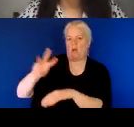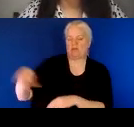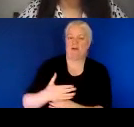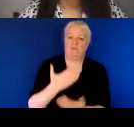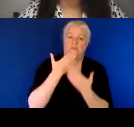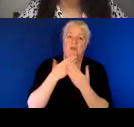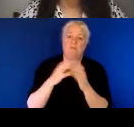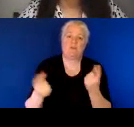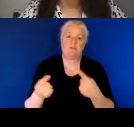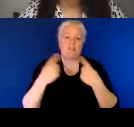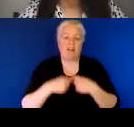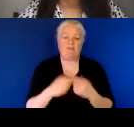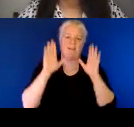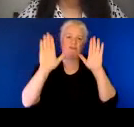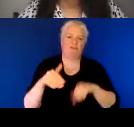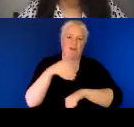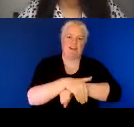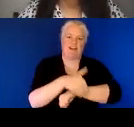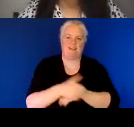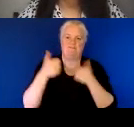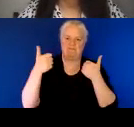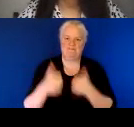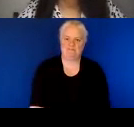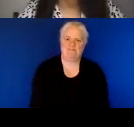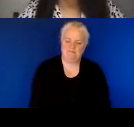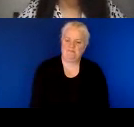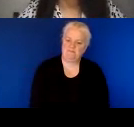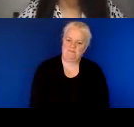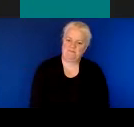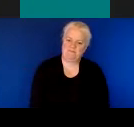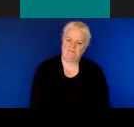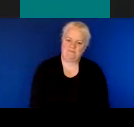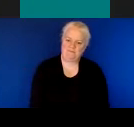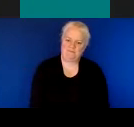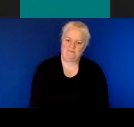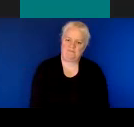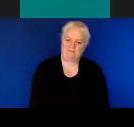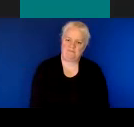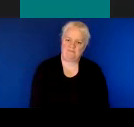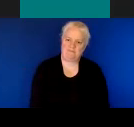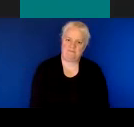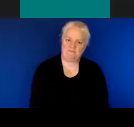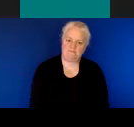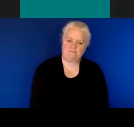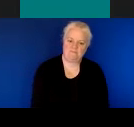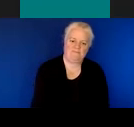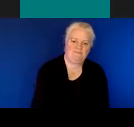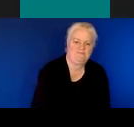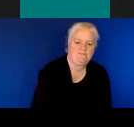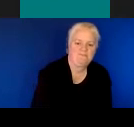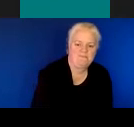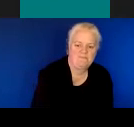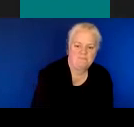啊，我们的办公室会妥善回复你。感谢大家，祝大家有个美好的晚上。